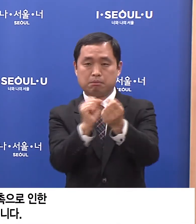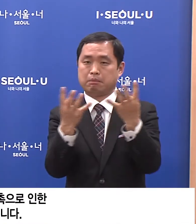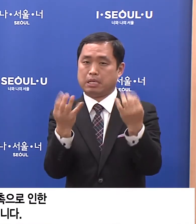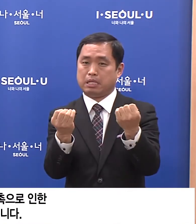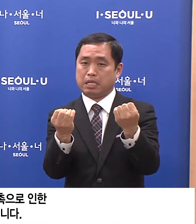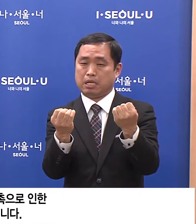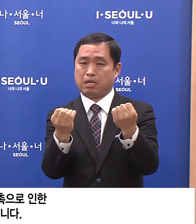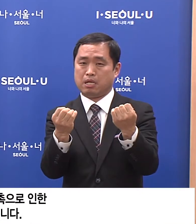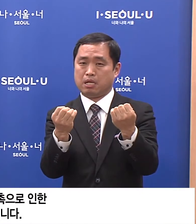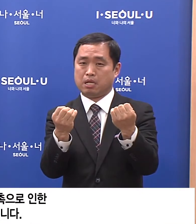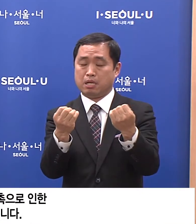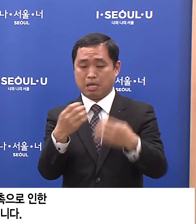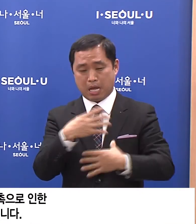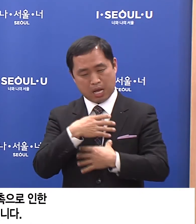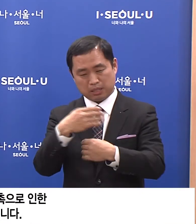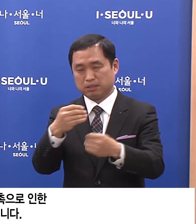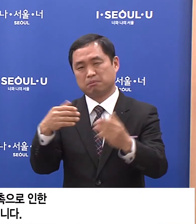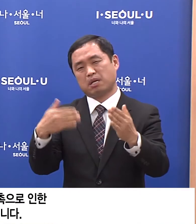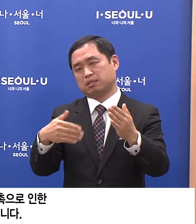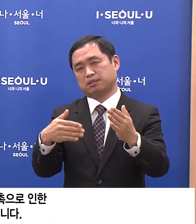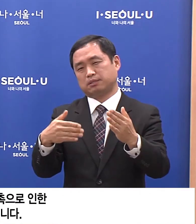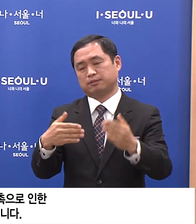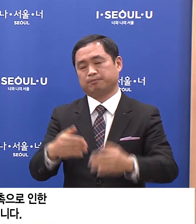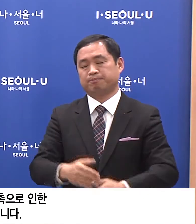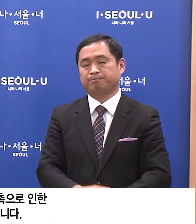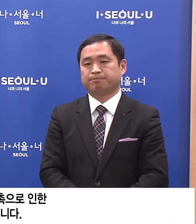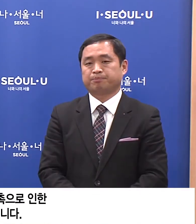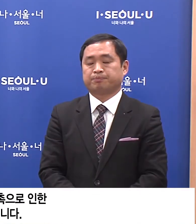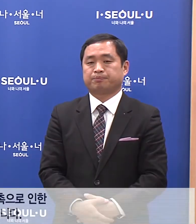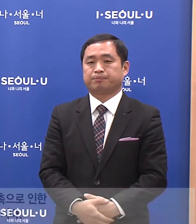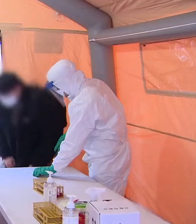굉 장 을 늦추기 에는 여전히 위험한 상황입니다